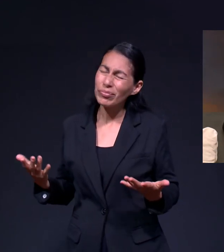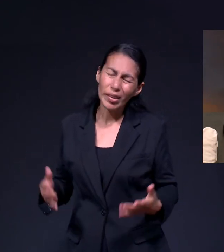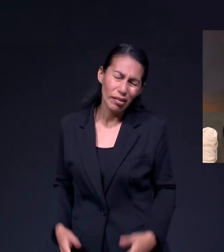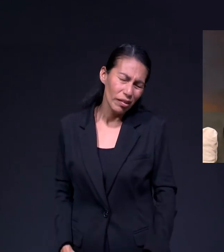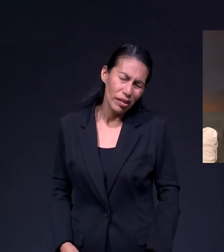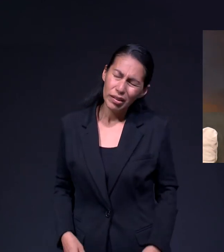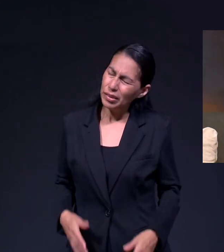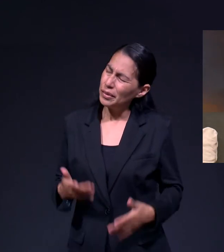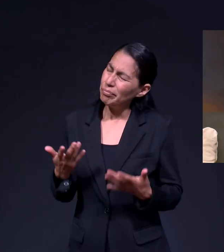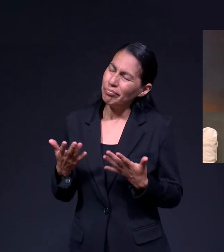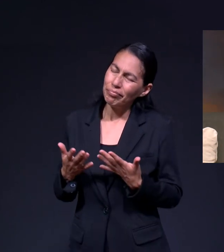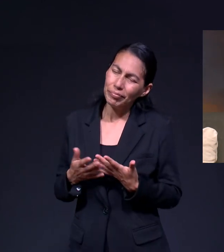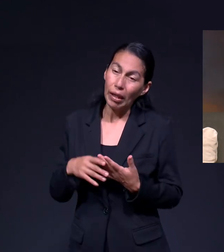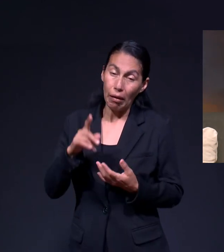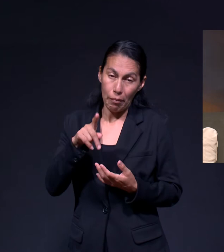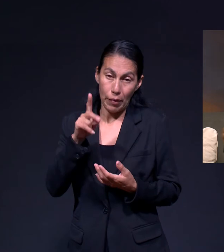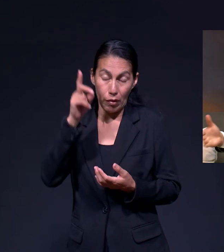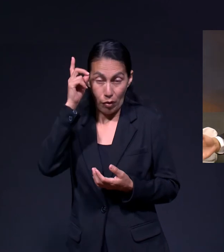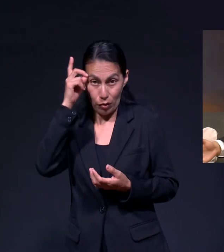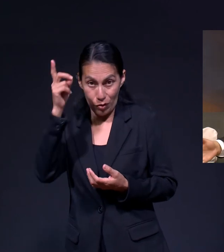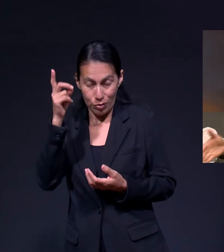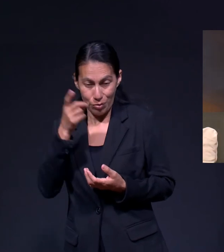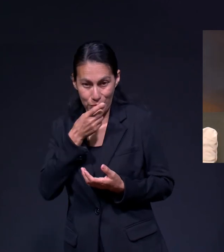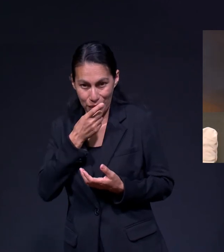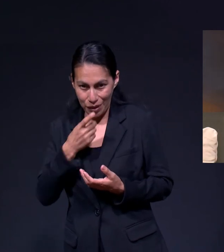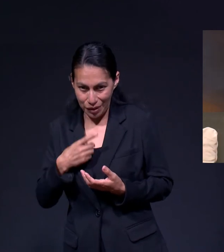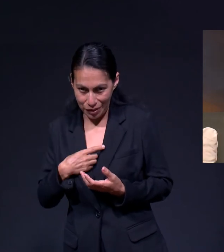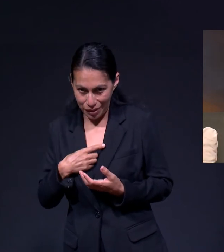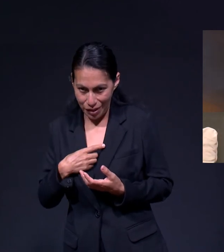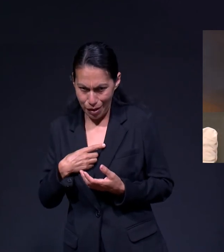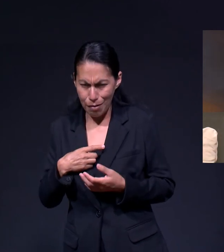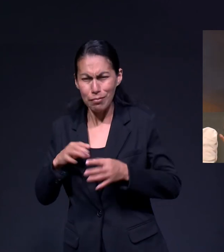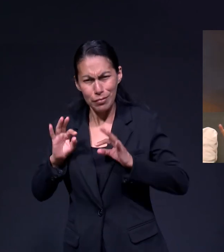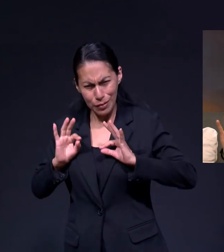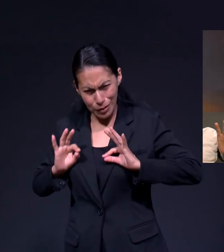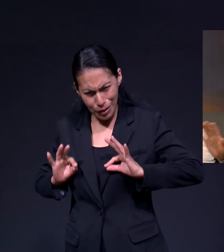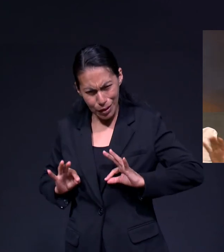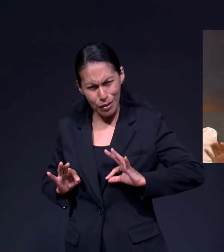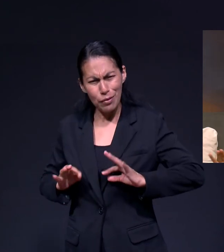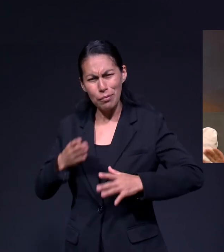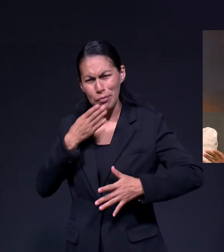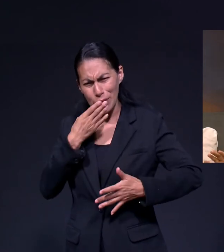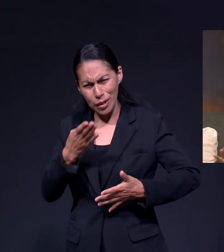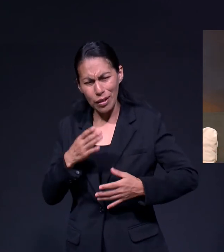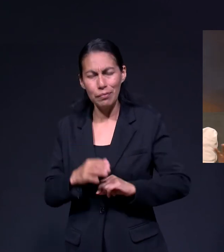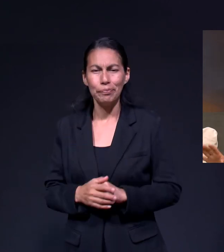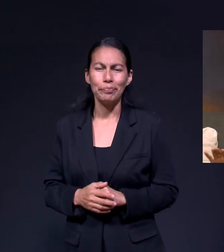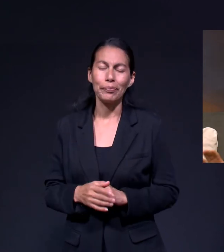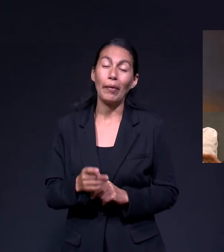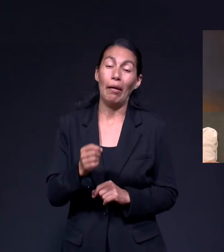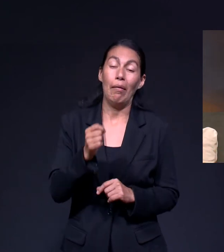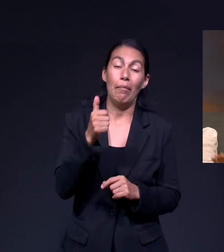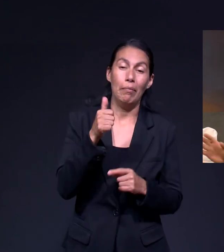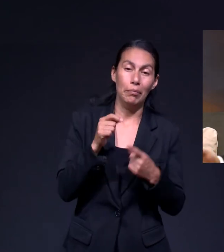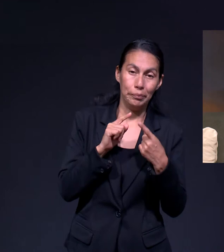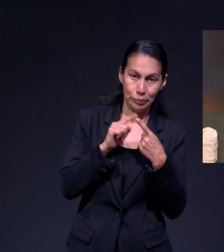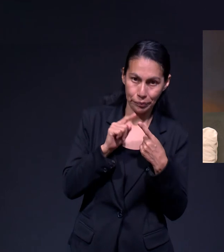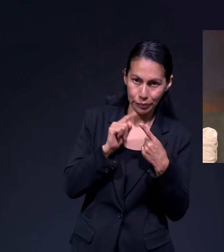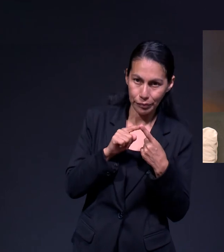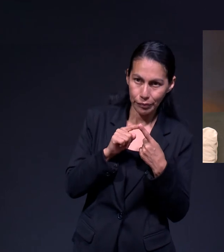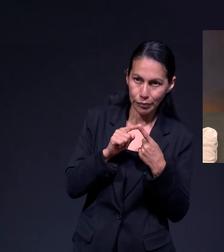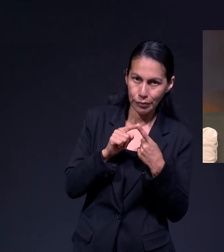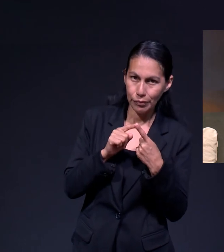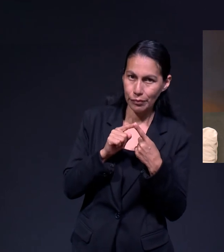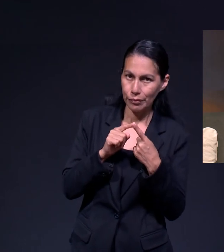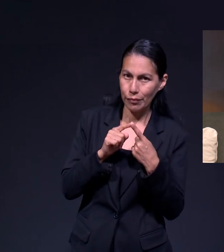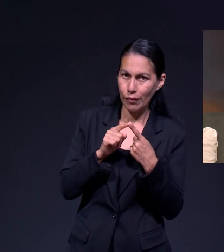cómo pero llegando al lugar de ahí dios ya me empezaba a decir de que las cosas iban a estar bien lo